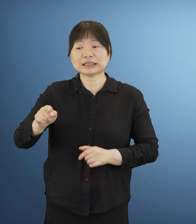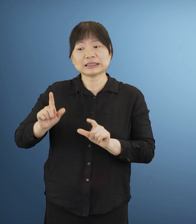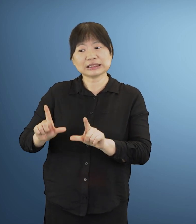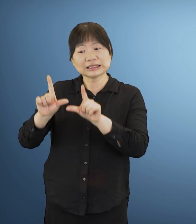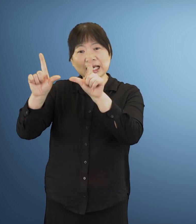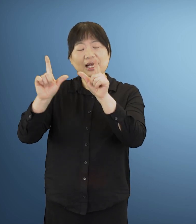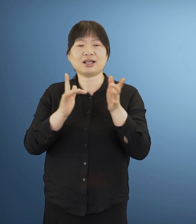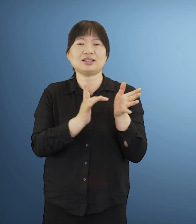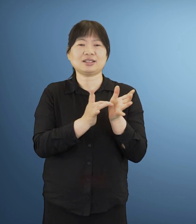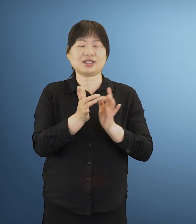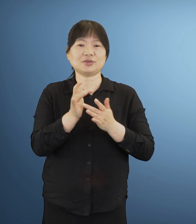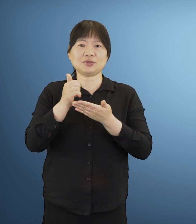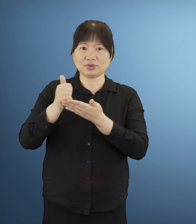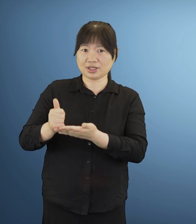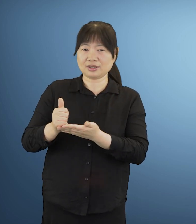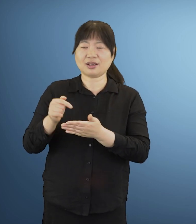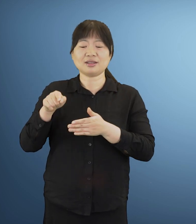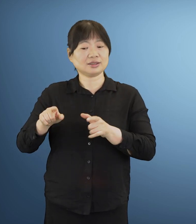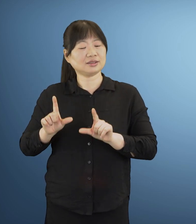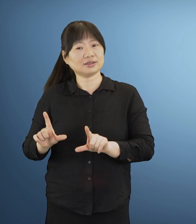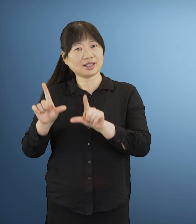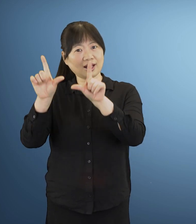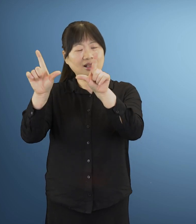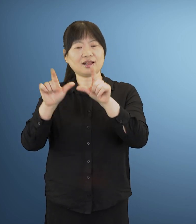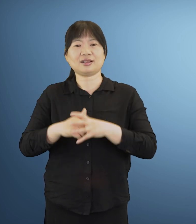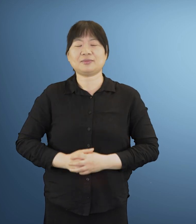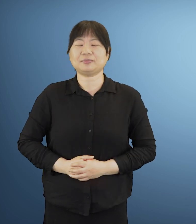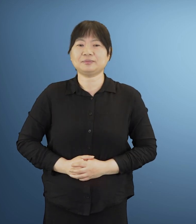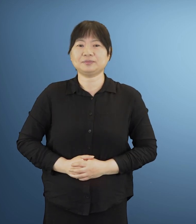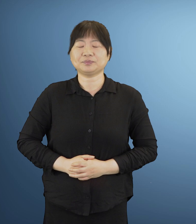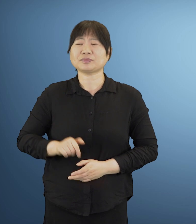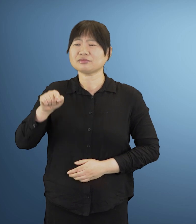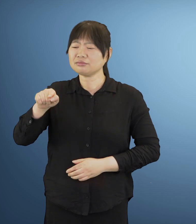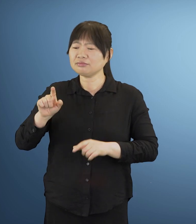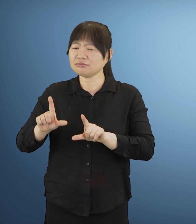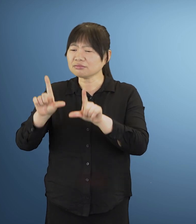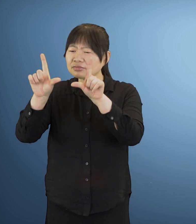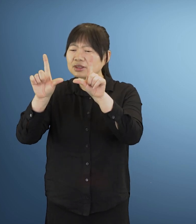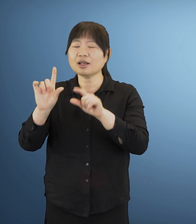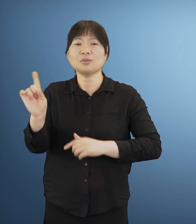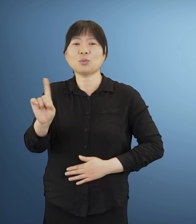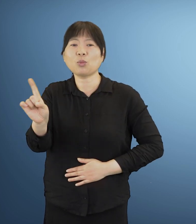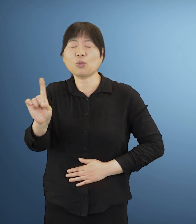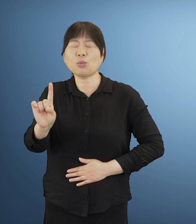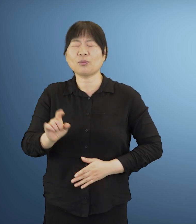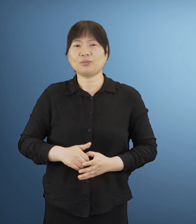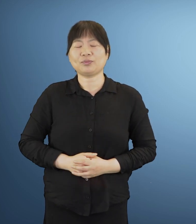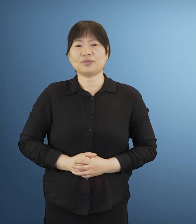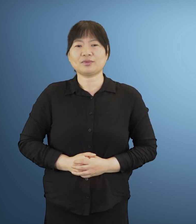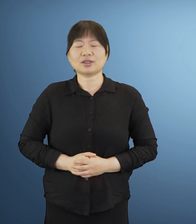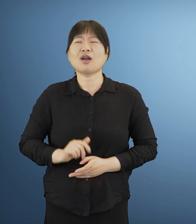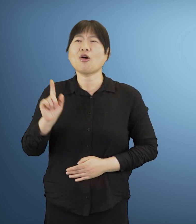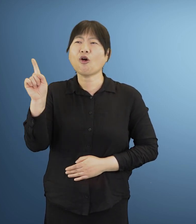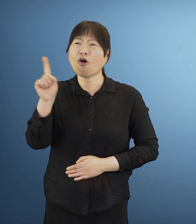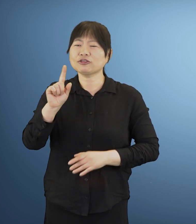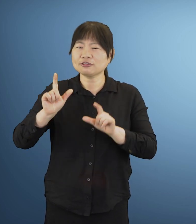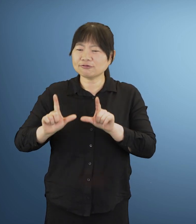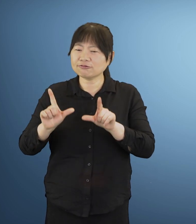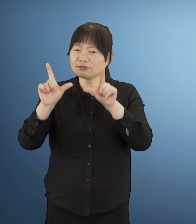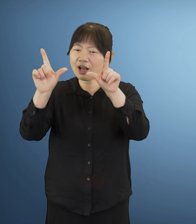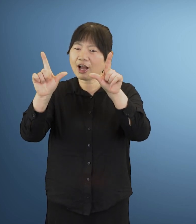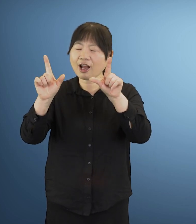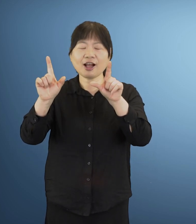그날에 예수께서 이렇게 돼 있어. 그날. 이 그날이라는 말은 그냥 어느 날